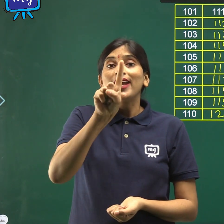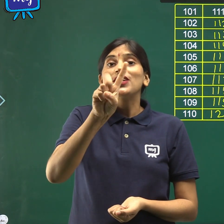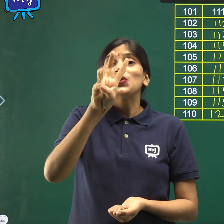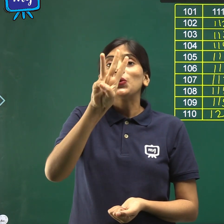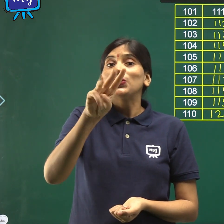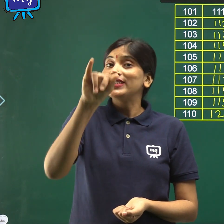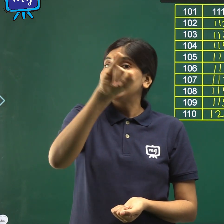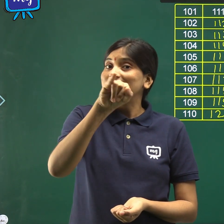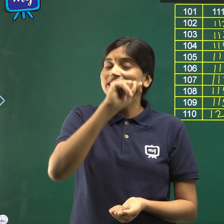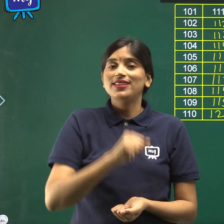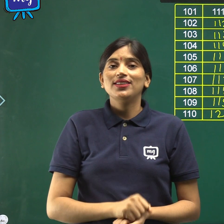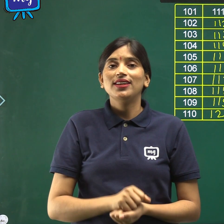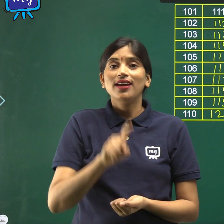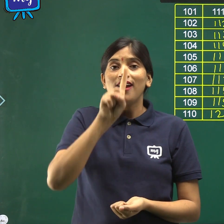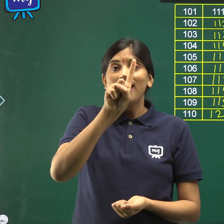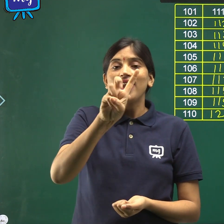136,